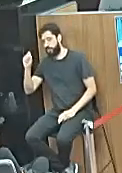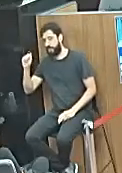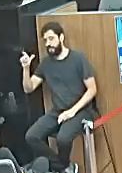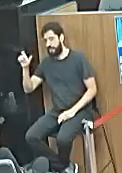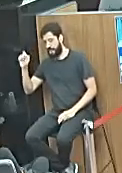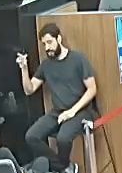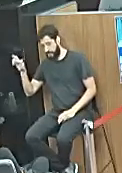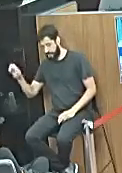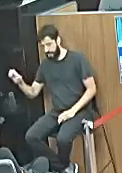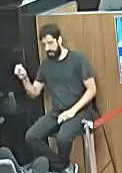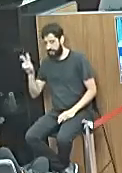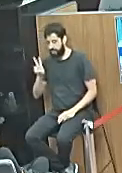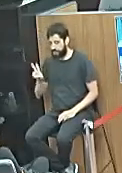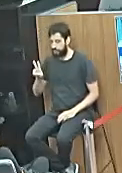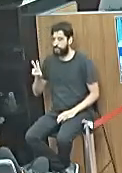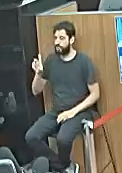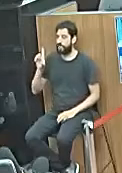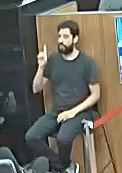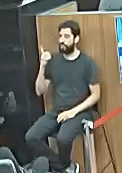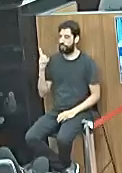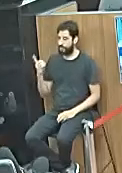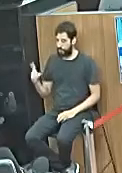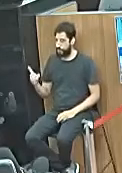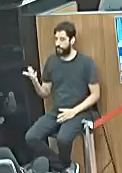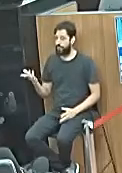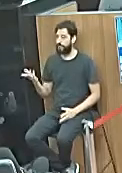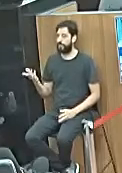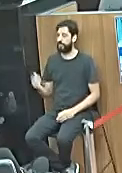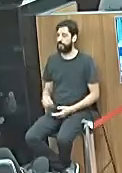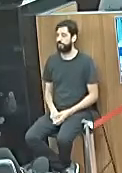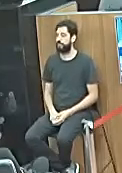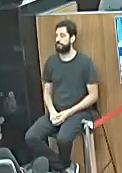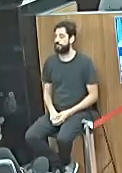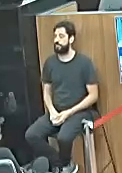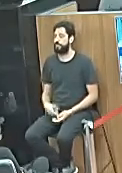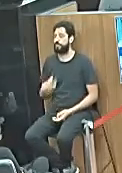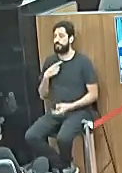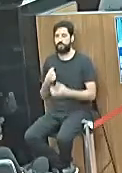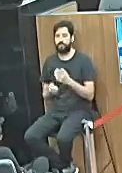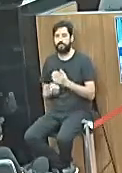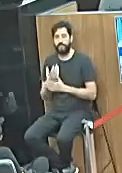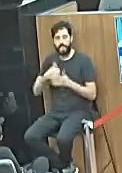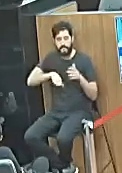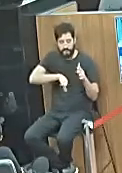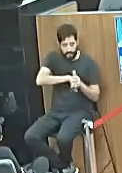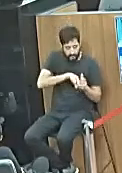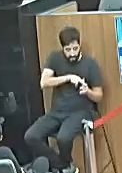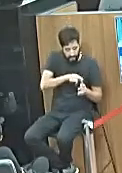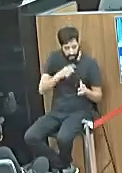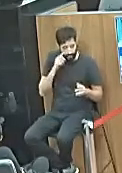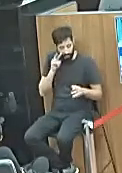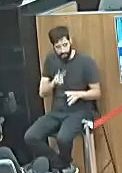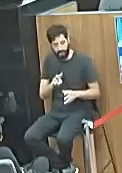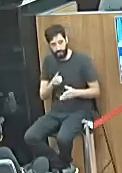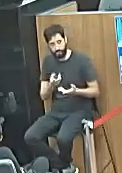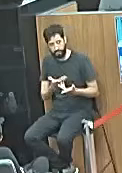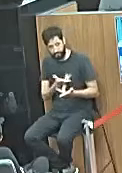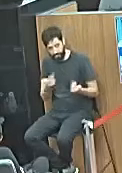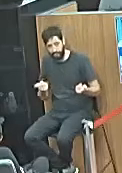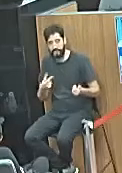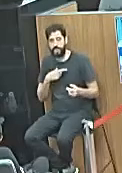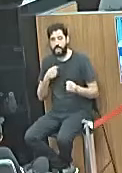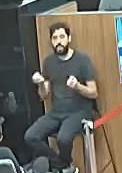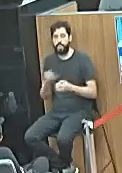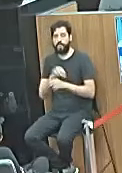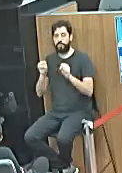de divinópolis e teófilo otoni é que para perícia criminal para eles são de crimes de forma eficiente adquirir novo